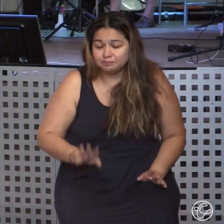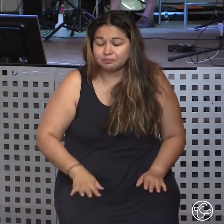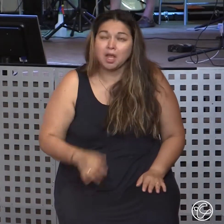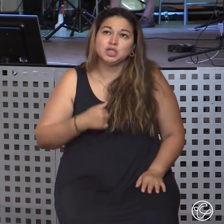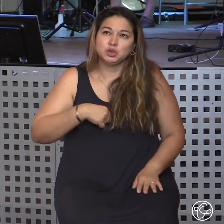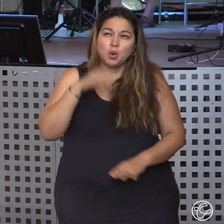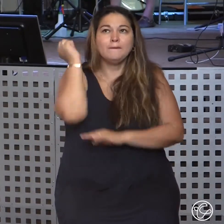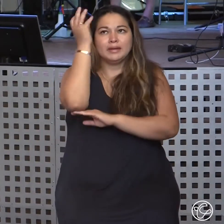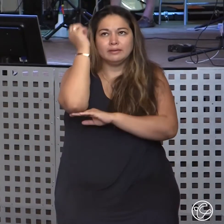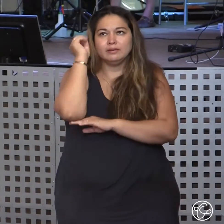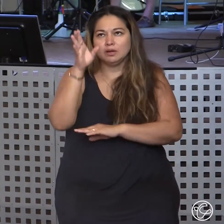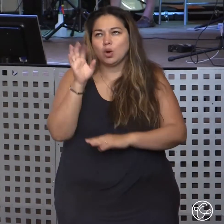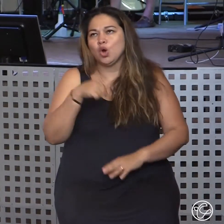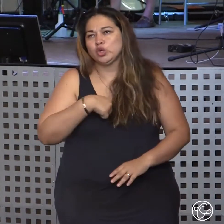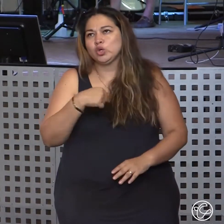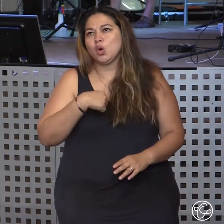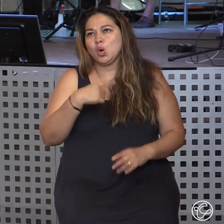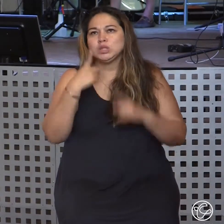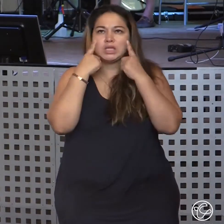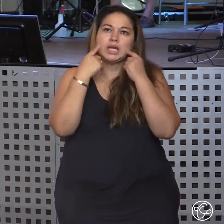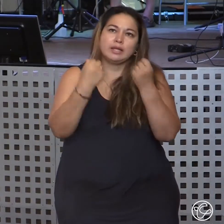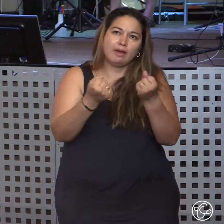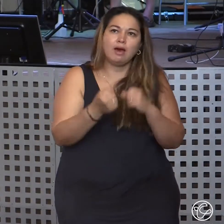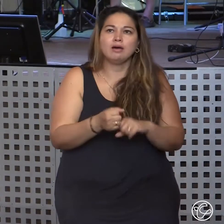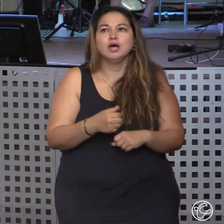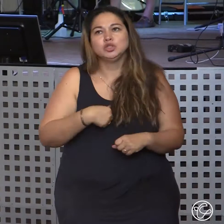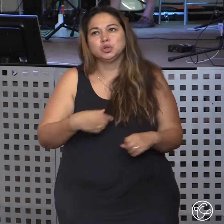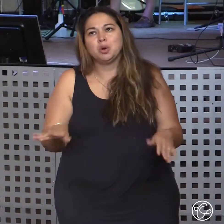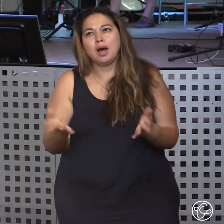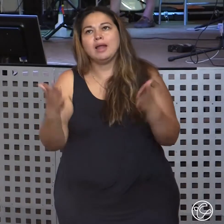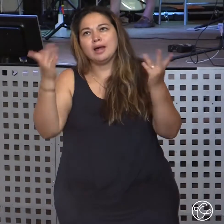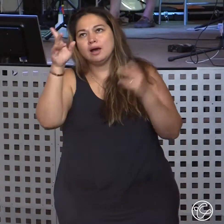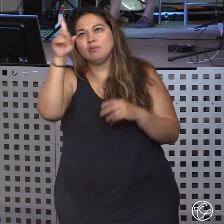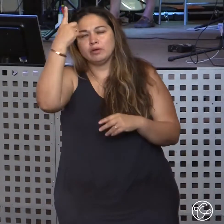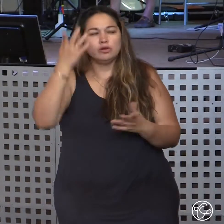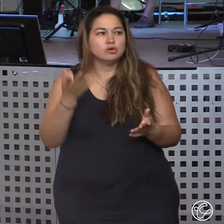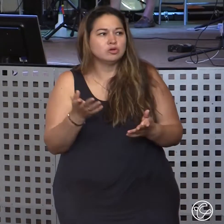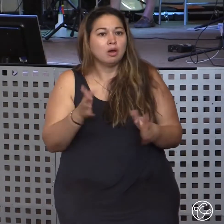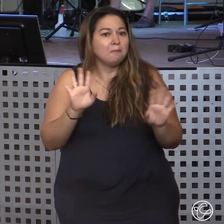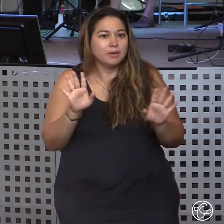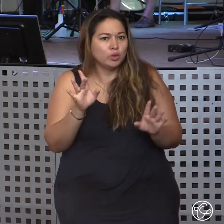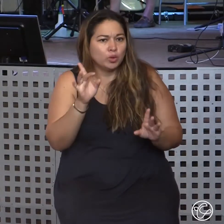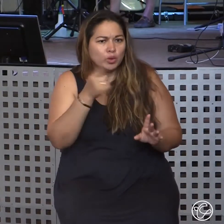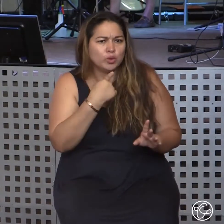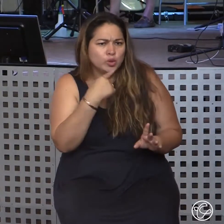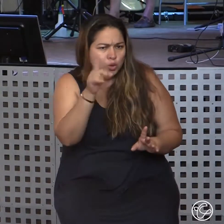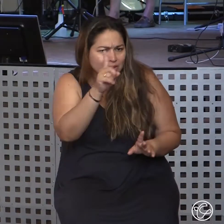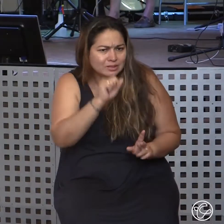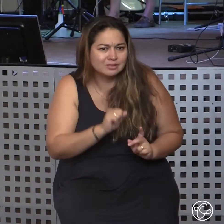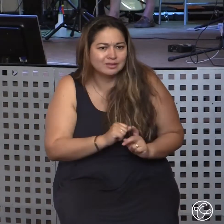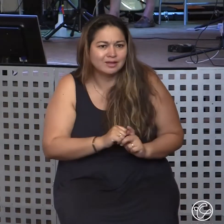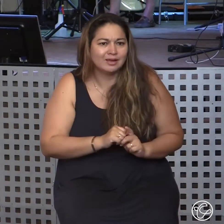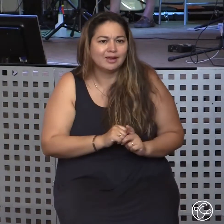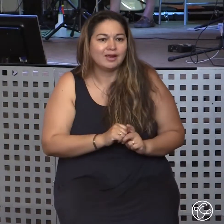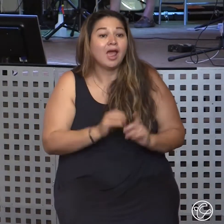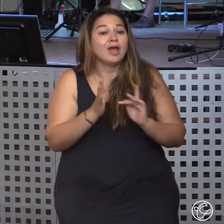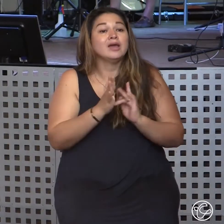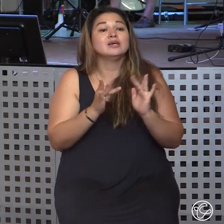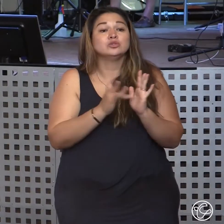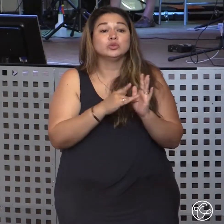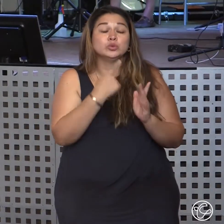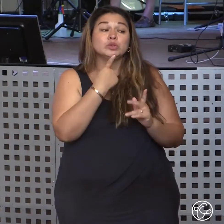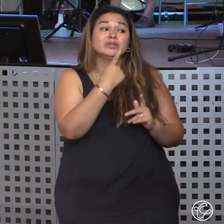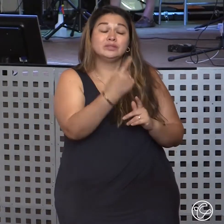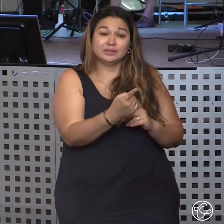sano a los enfermos, porque todo eso lo hace, pero no le vas a ver definiéndose de esa manera. Pero llega aquí y Él se